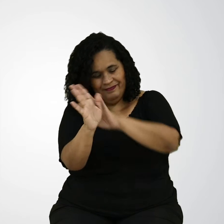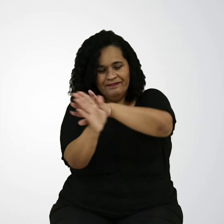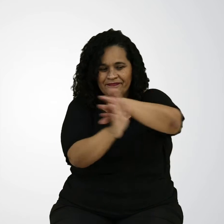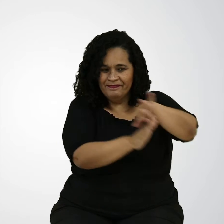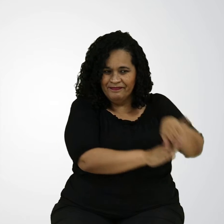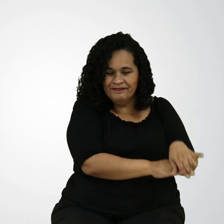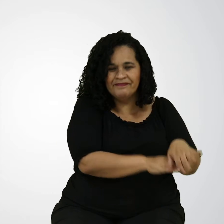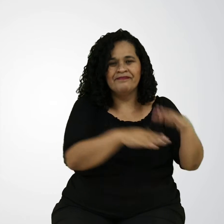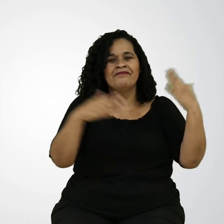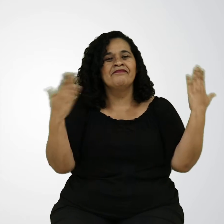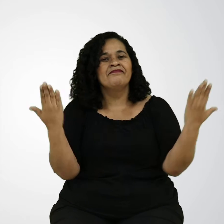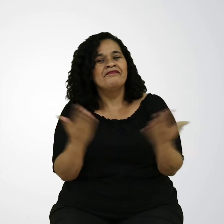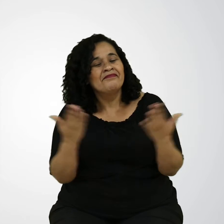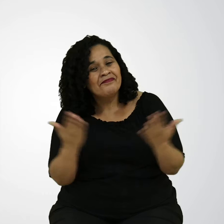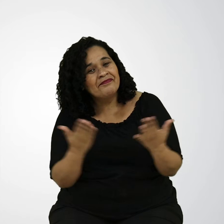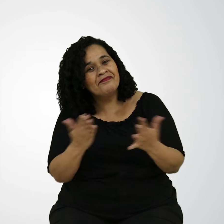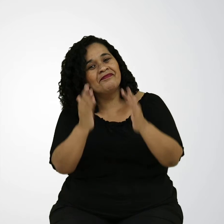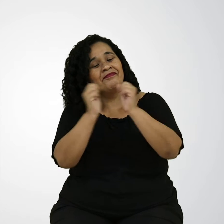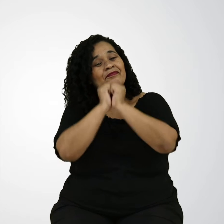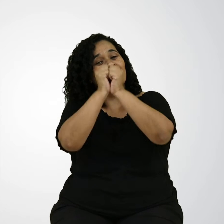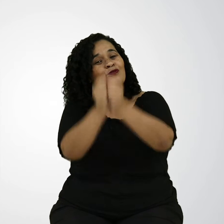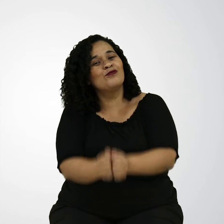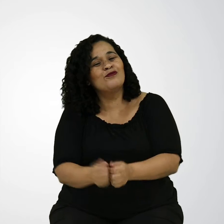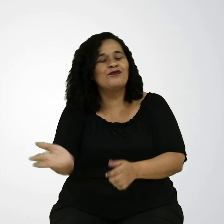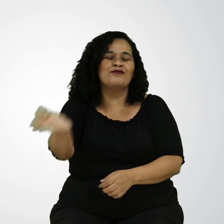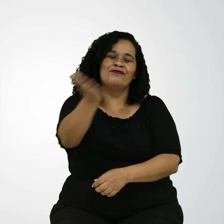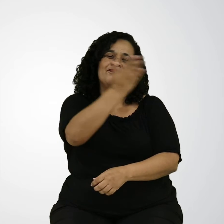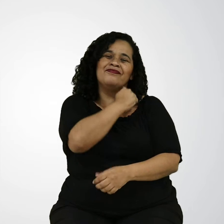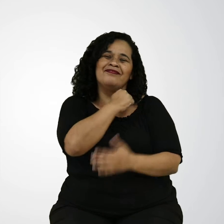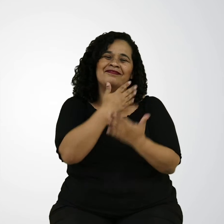na mão, Bíblia Sagrada, vamos estudar